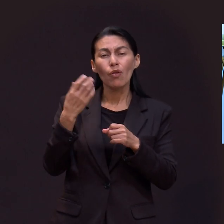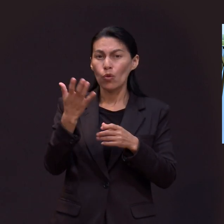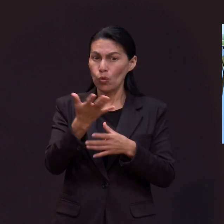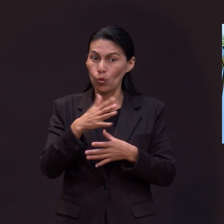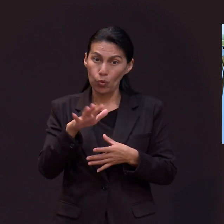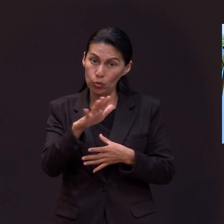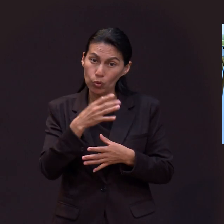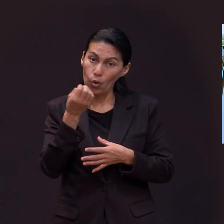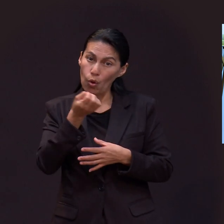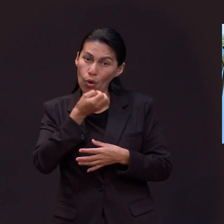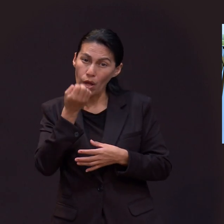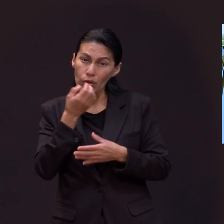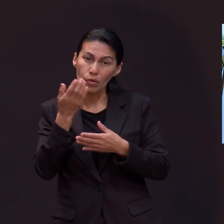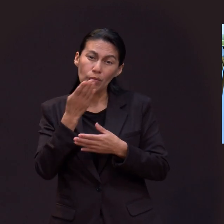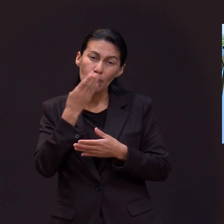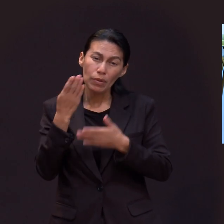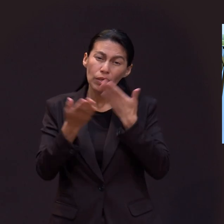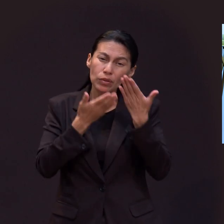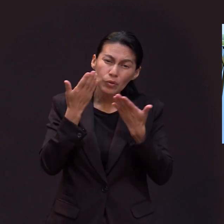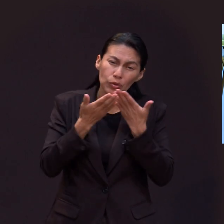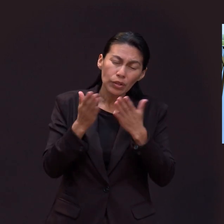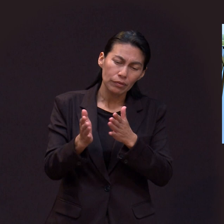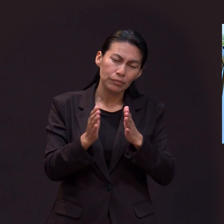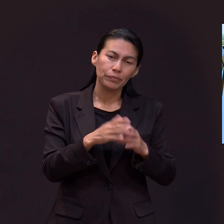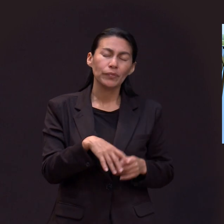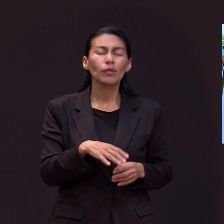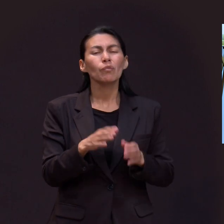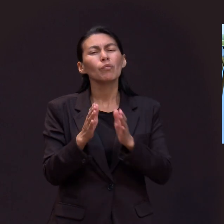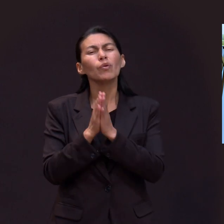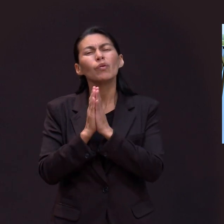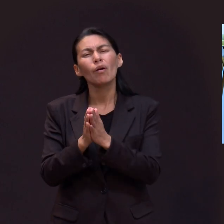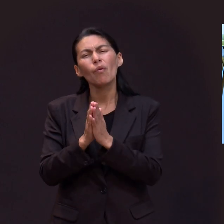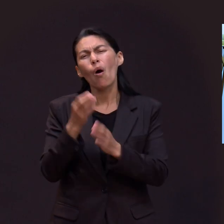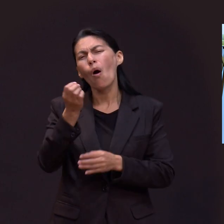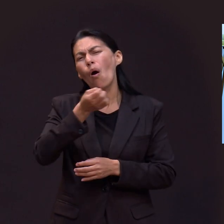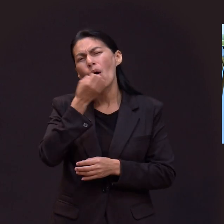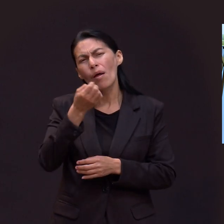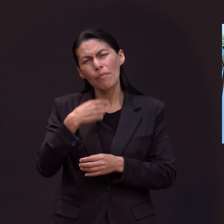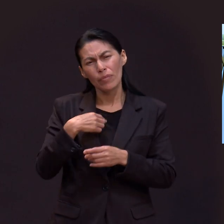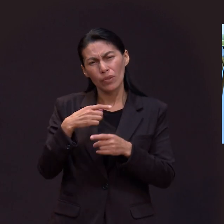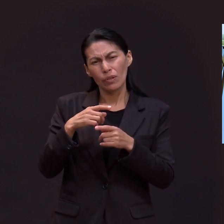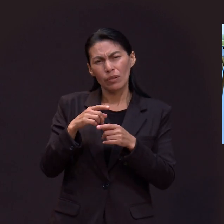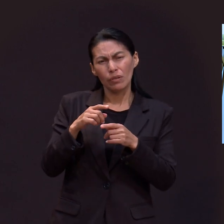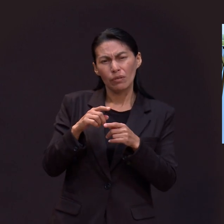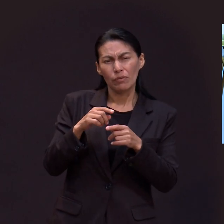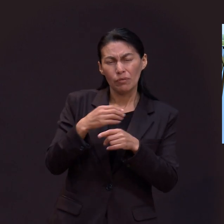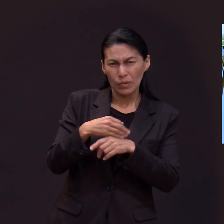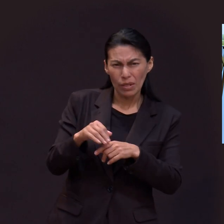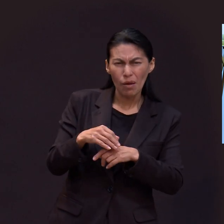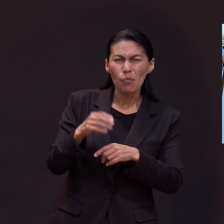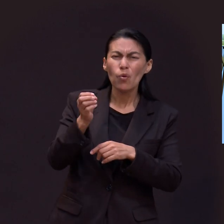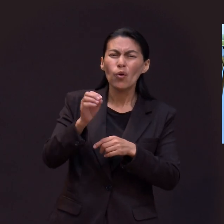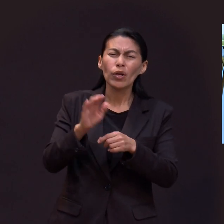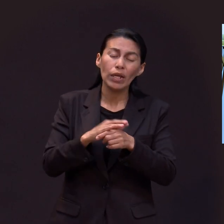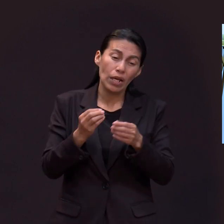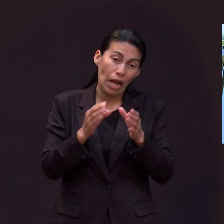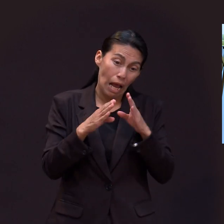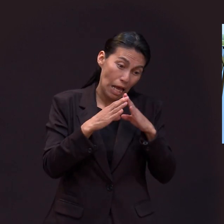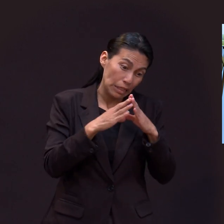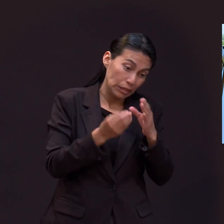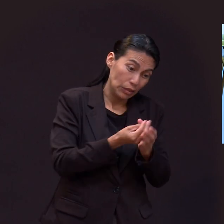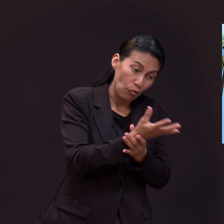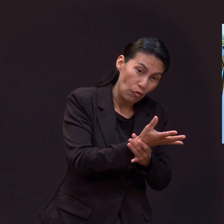por favor oren por el hijo de una amiga que salió de su casa porque tiene adicciones vamos a